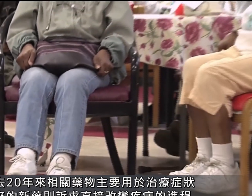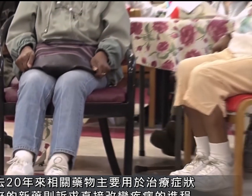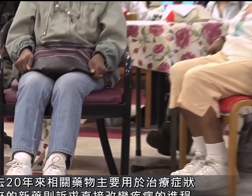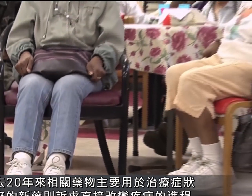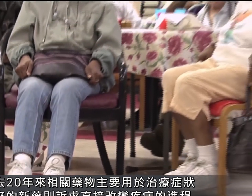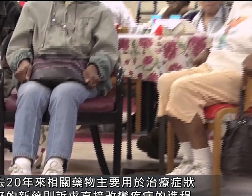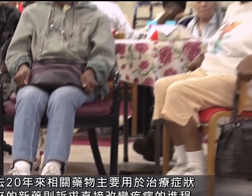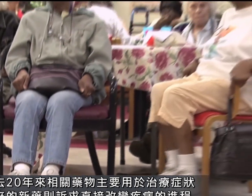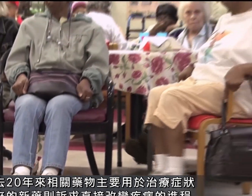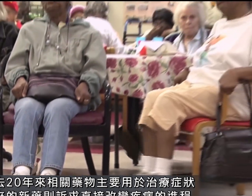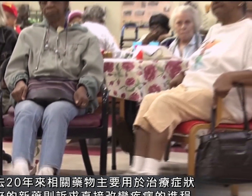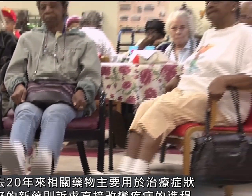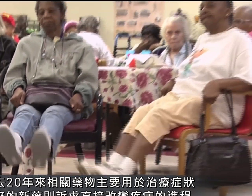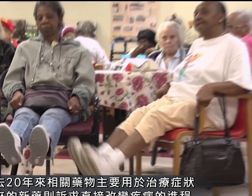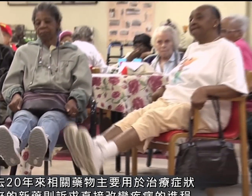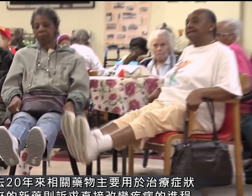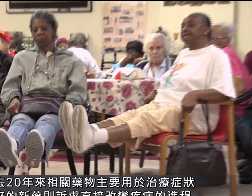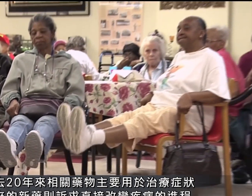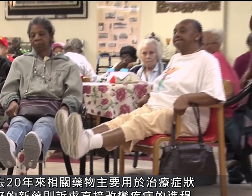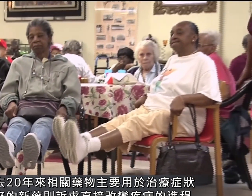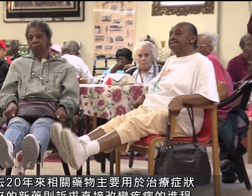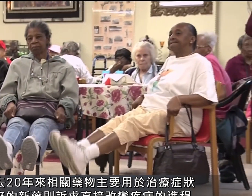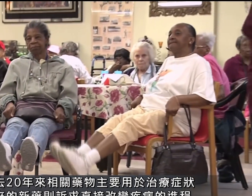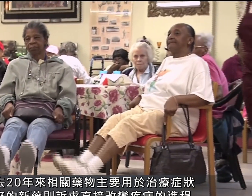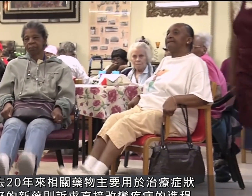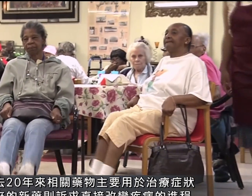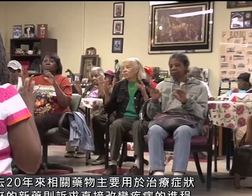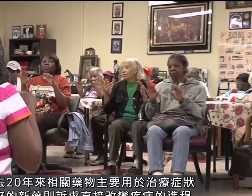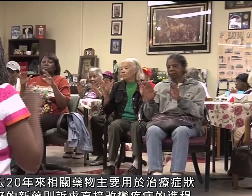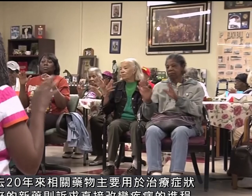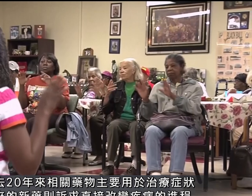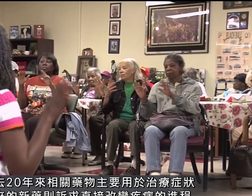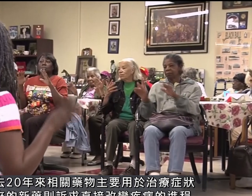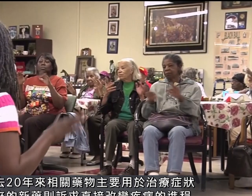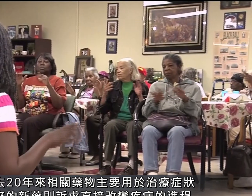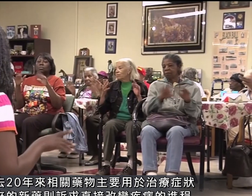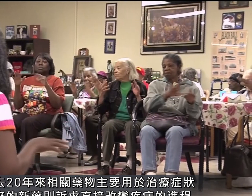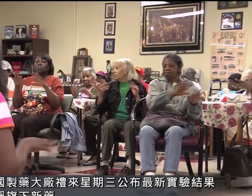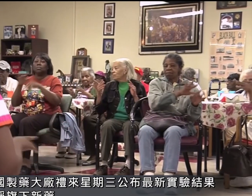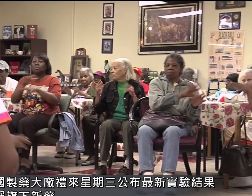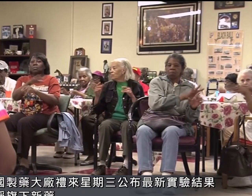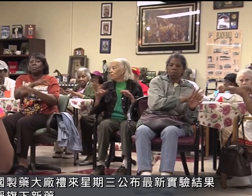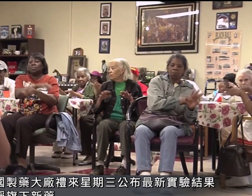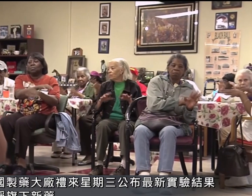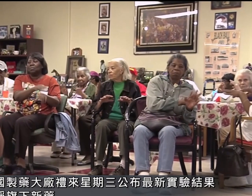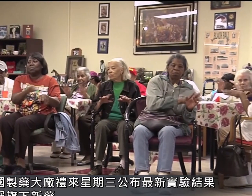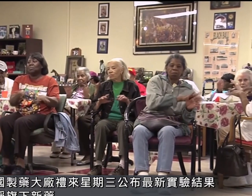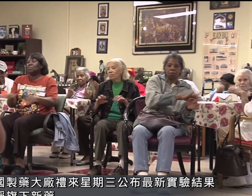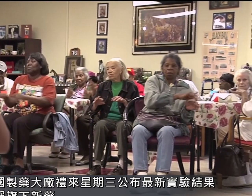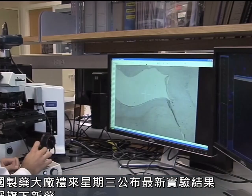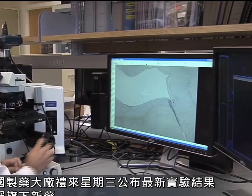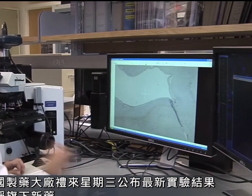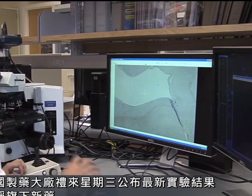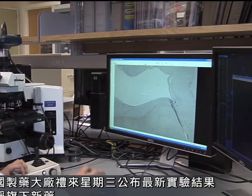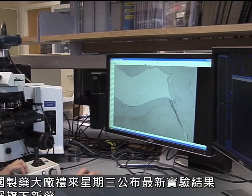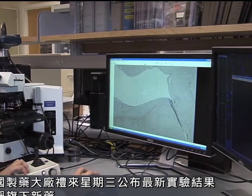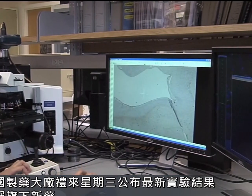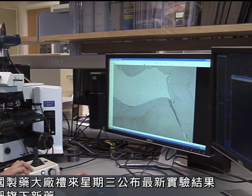用于治疗症状，近来的新药则诉求直接改变疾病的进程。美国制药大厂李来星期三公布最新实验结